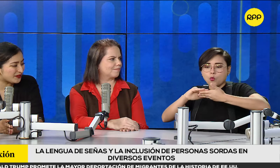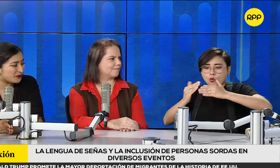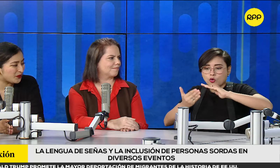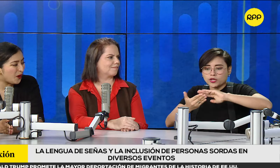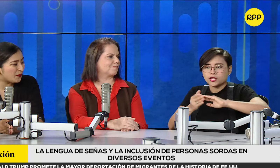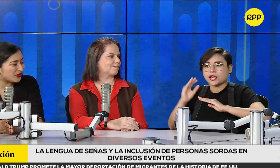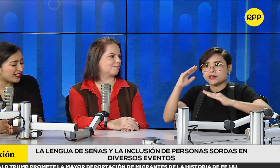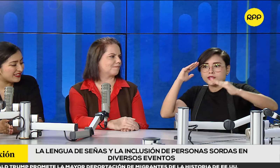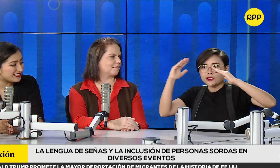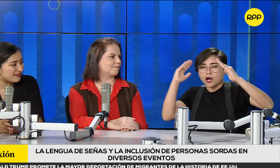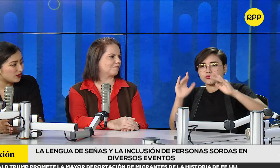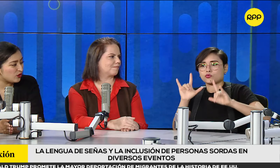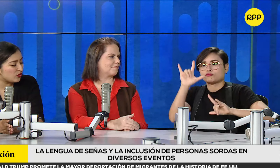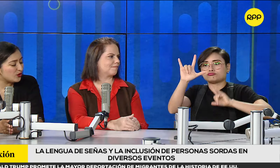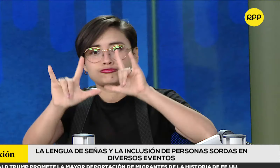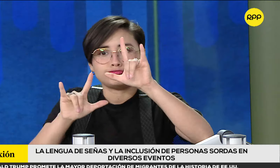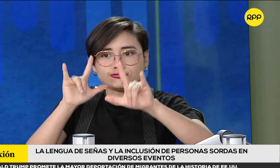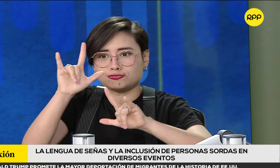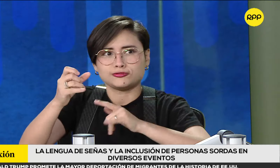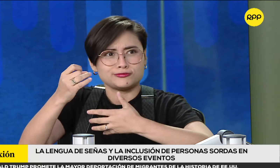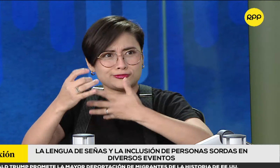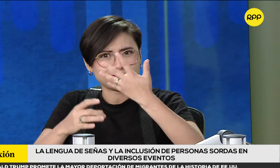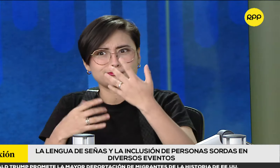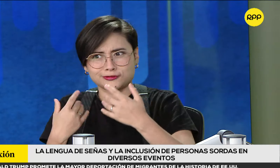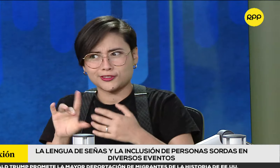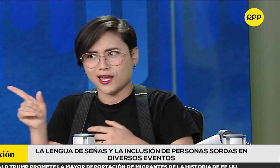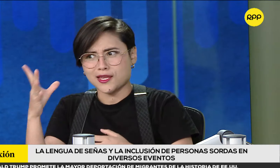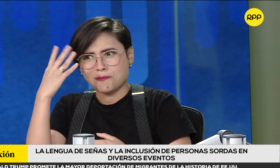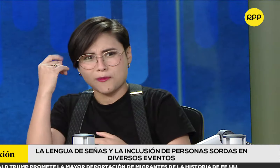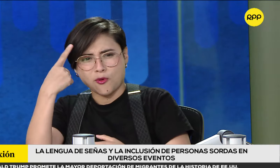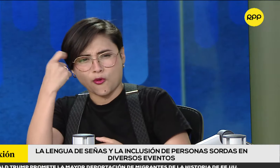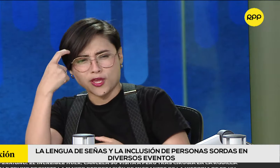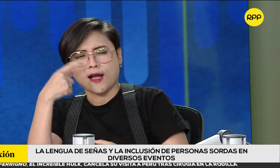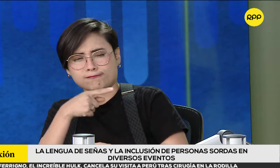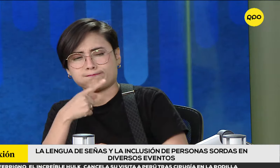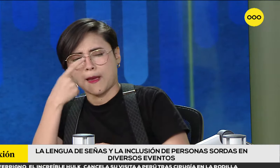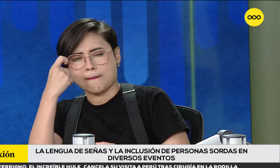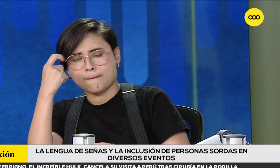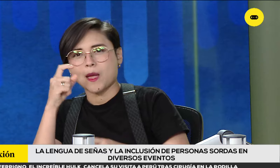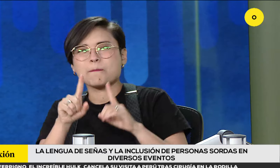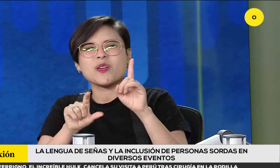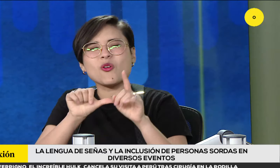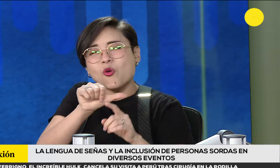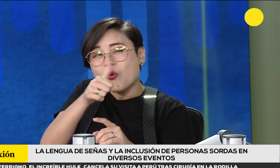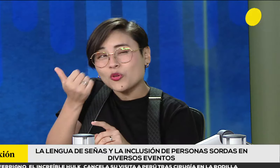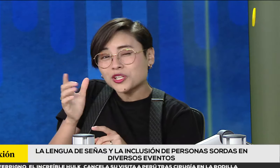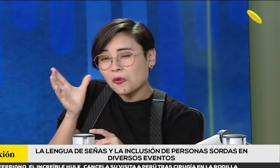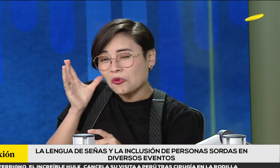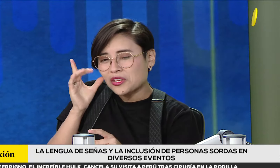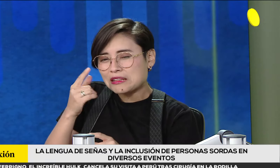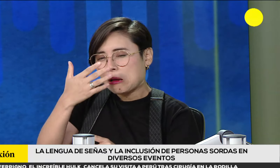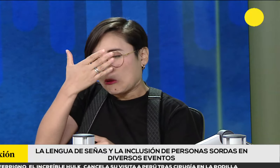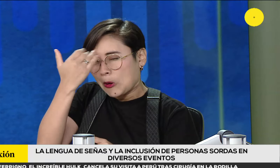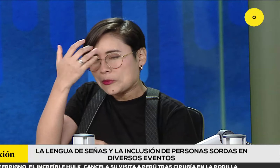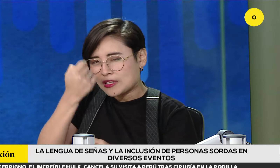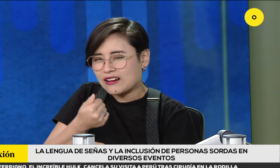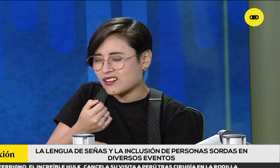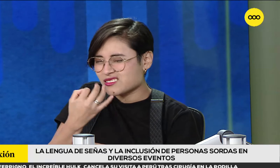'Arcourt porque se vio sus ganas, su amor. Inclusive, aprende muy rápido, te cuento la lengua de señas. Le enseñé un poco y ella,